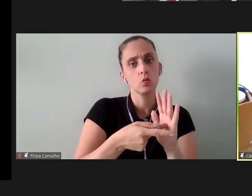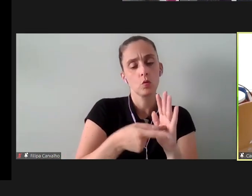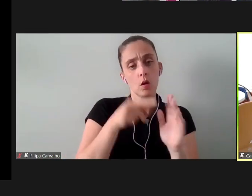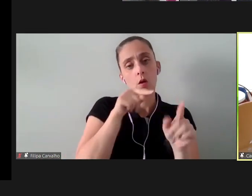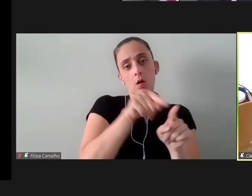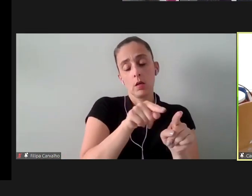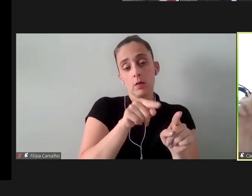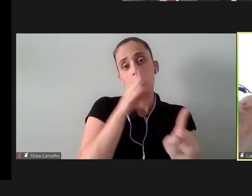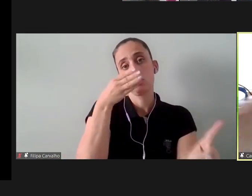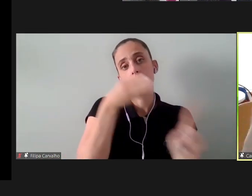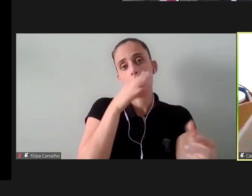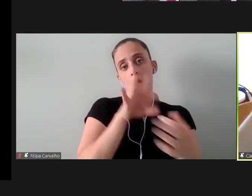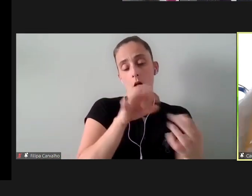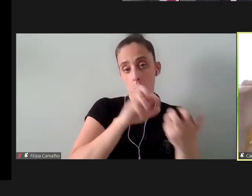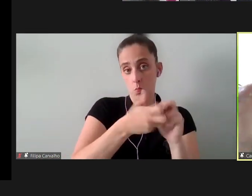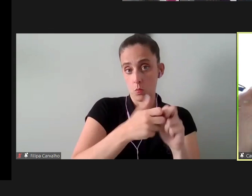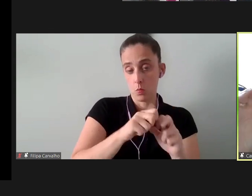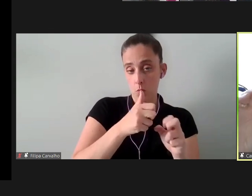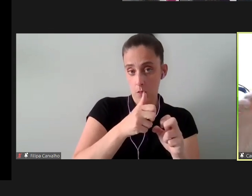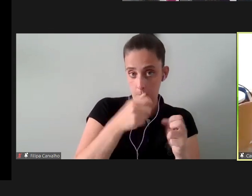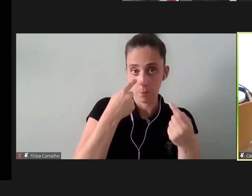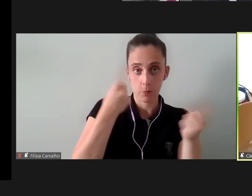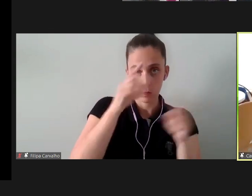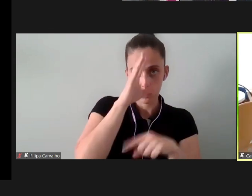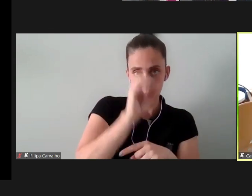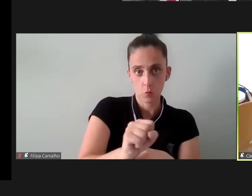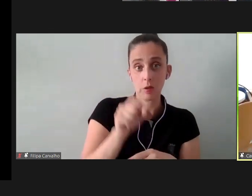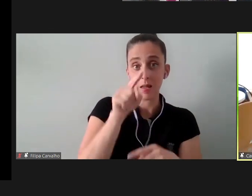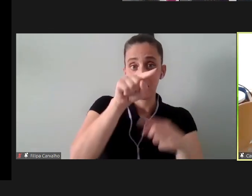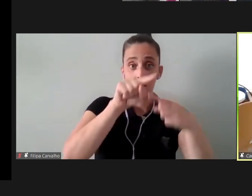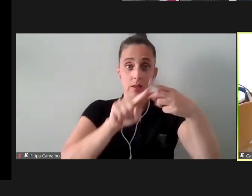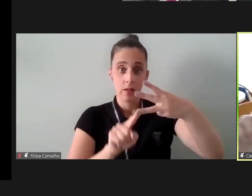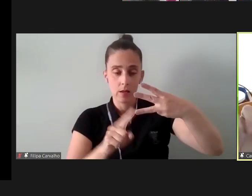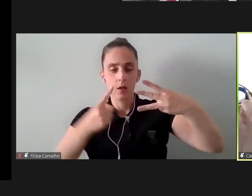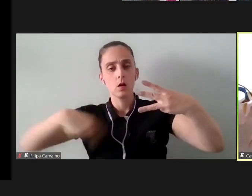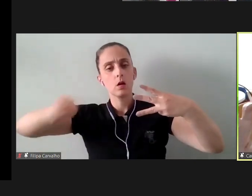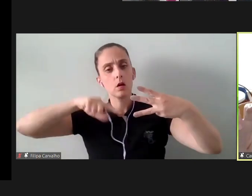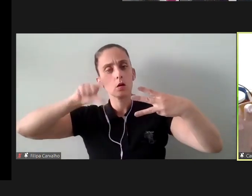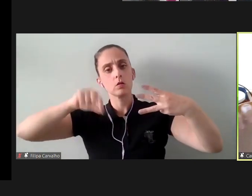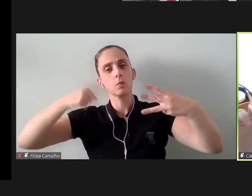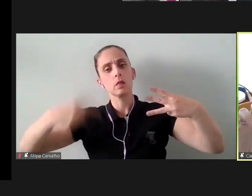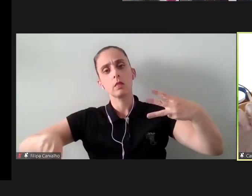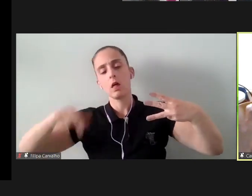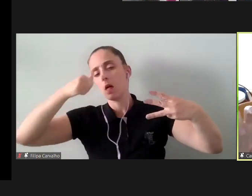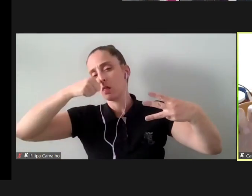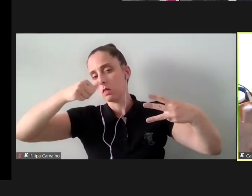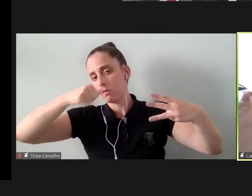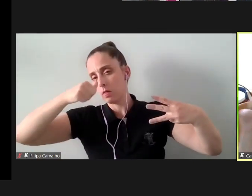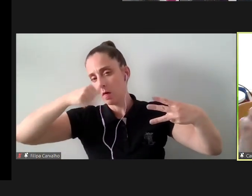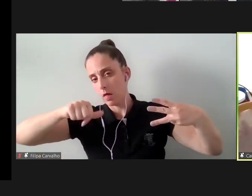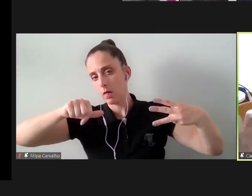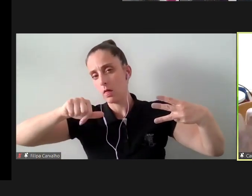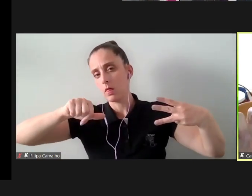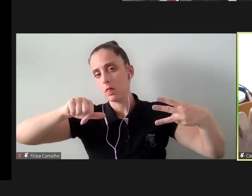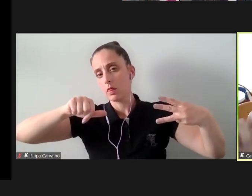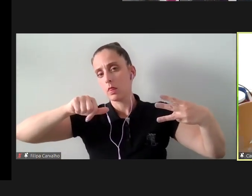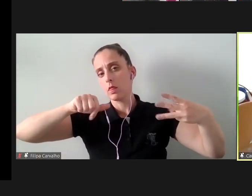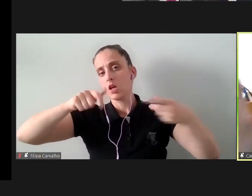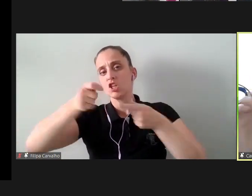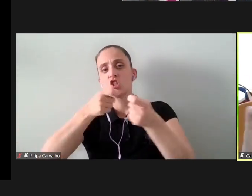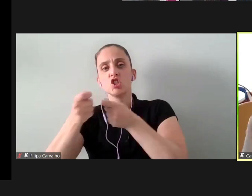públicos. E transversalmente a essas três frentes de atuação, a gente tem uma série de atividades de gestão